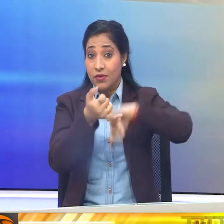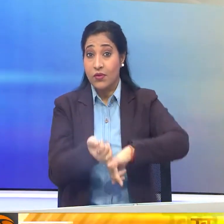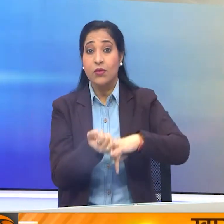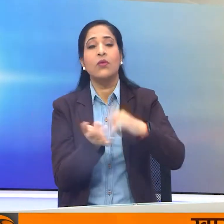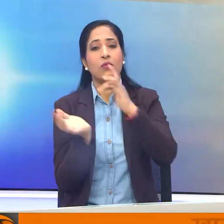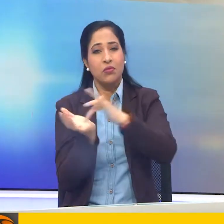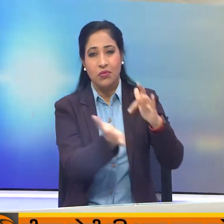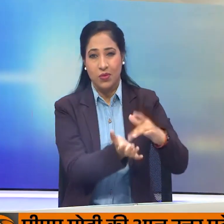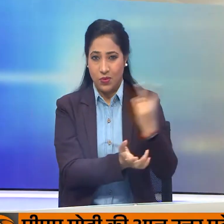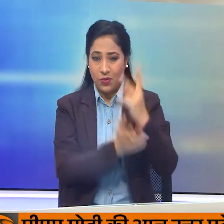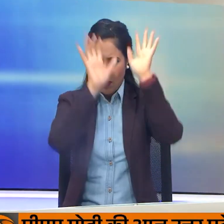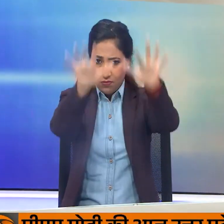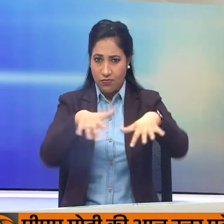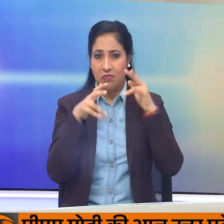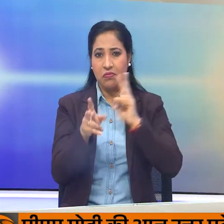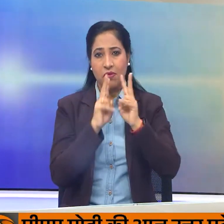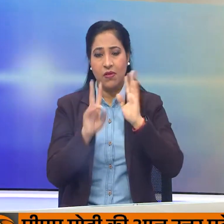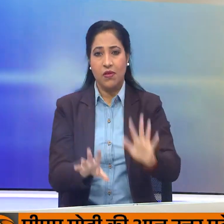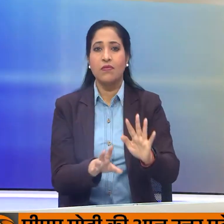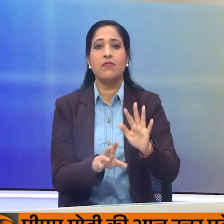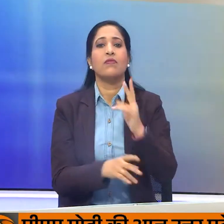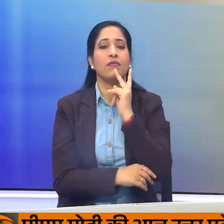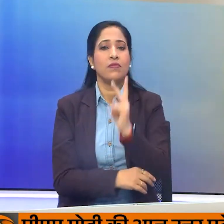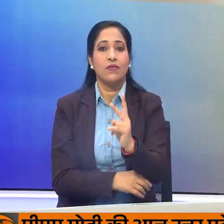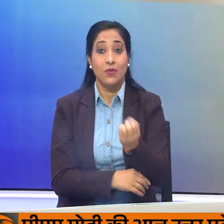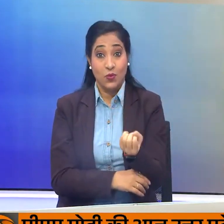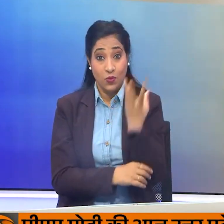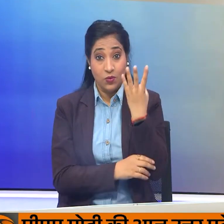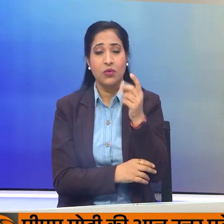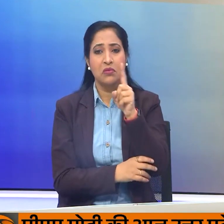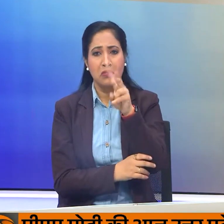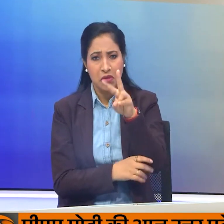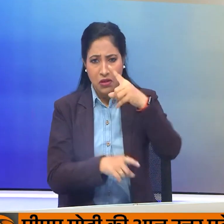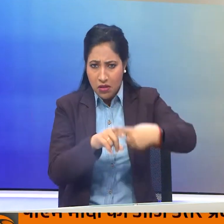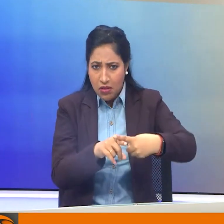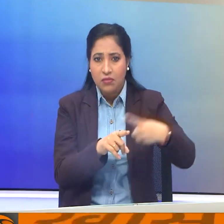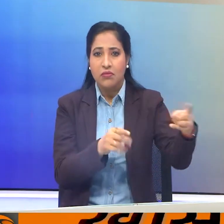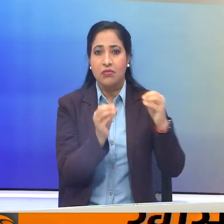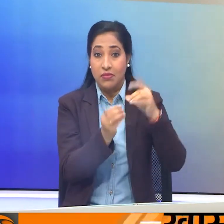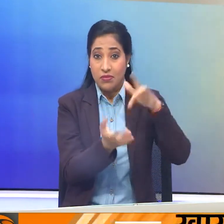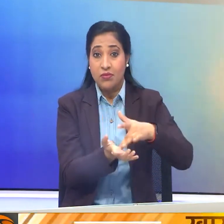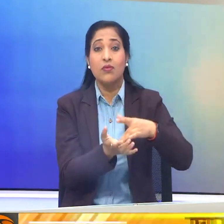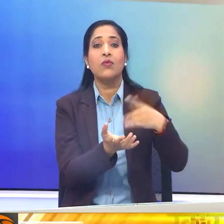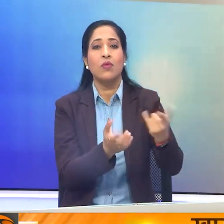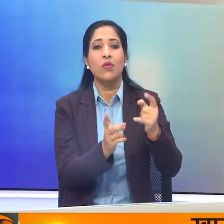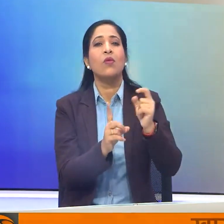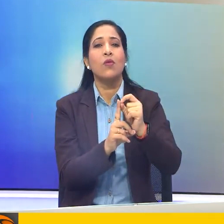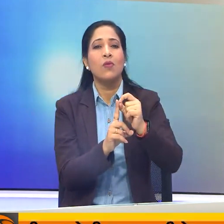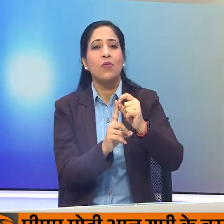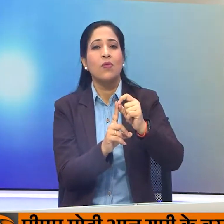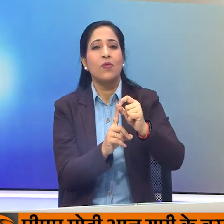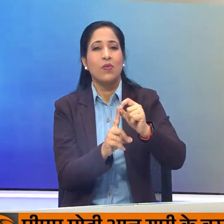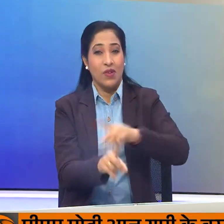श्रावस्ती में आज जनसभाओं को संबोधित करते हुए नजर आएंगे। सुबह करीब 12:30 बजे बस्ती के राजकीय पॉलिटेक्निक कॉलेज मैदान